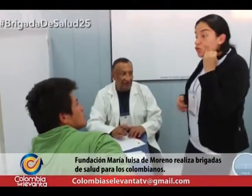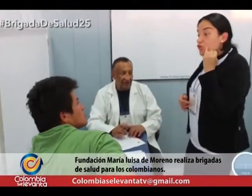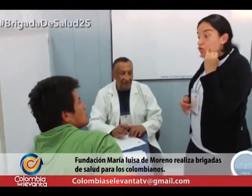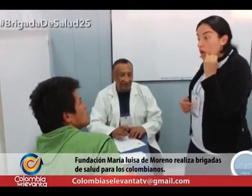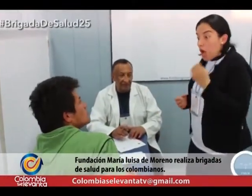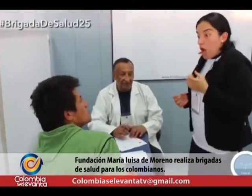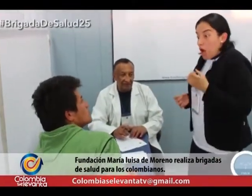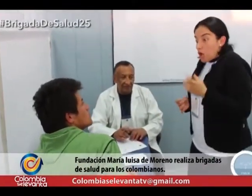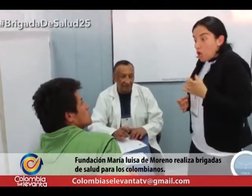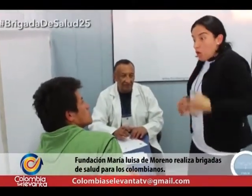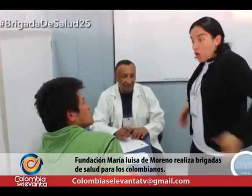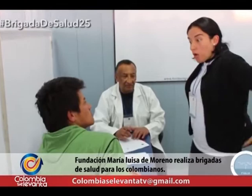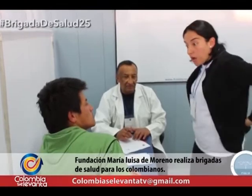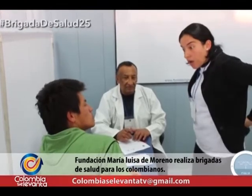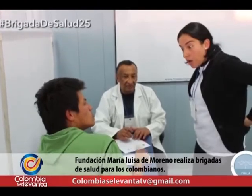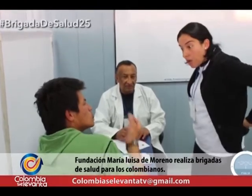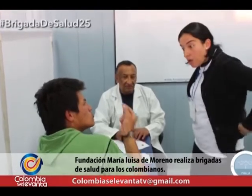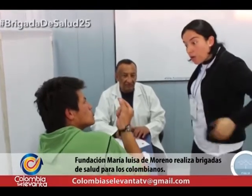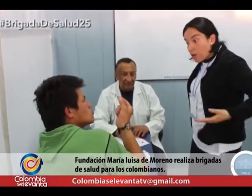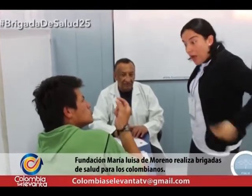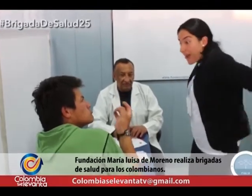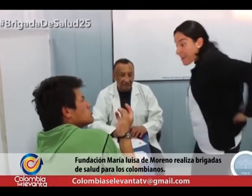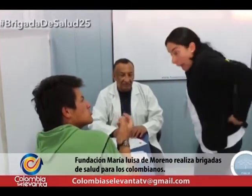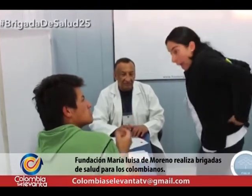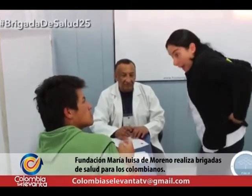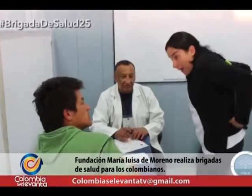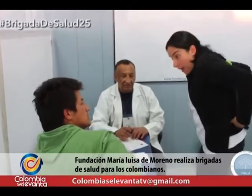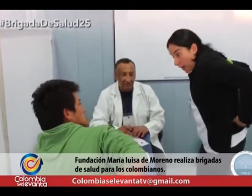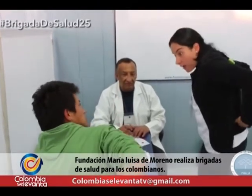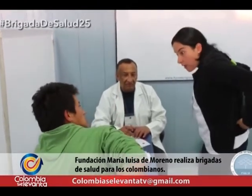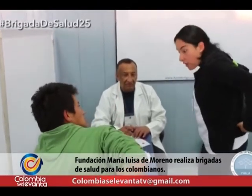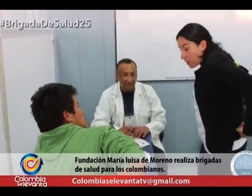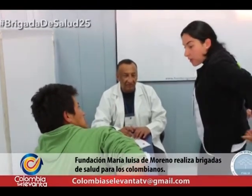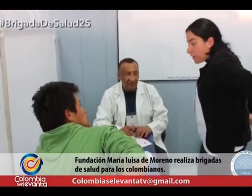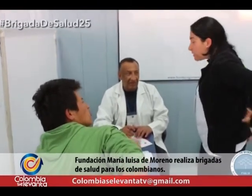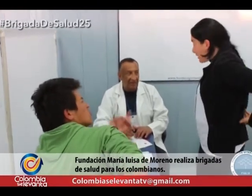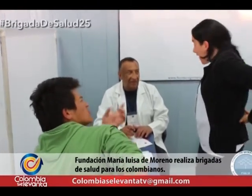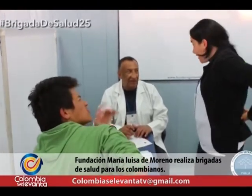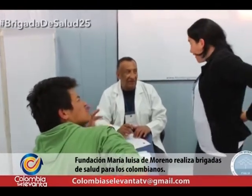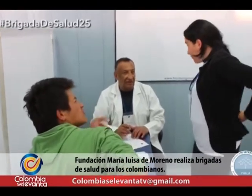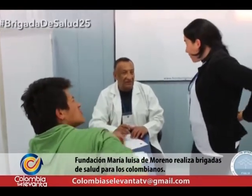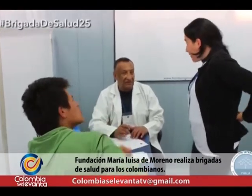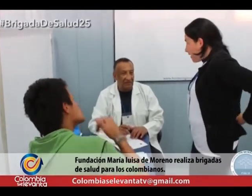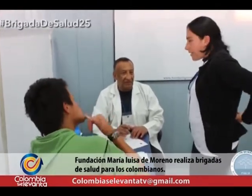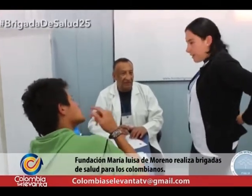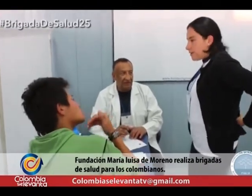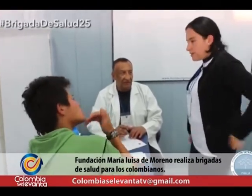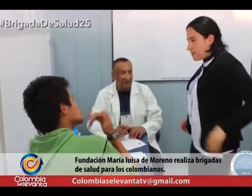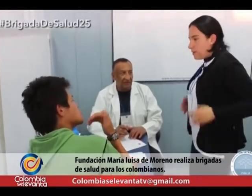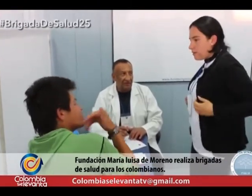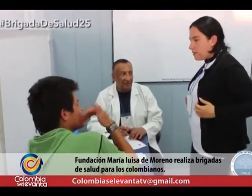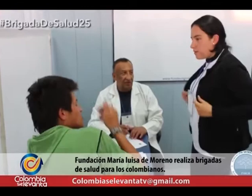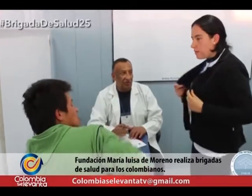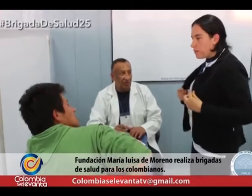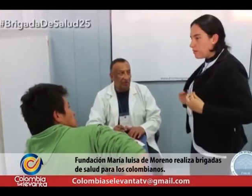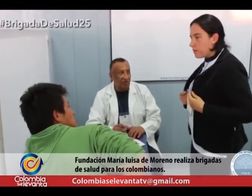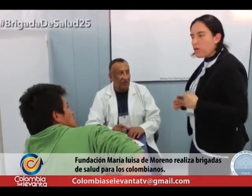les estás brindando hoy en esta Brigada 25? Bueno, la ayuda que le hemos brindado, somos cuatro intérpretes las que hemos estado colaborando durante la